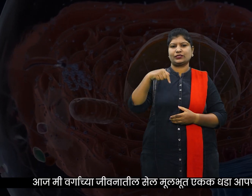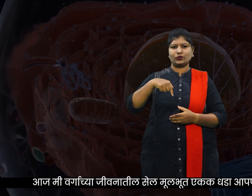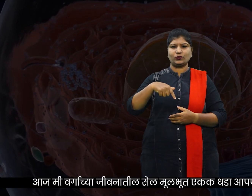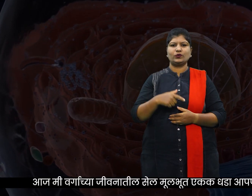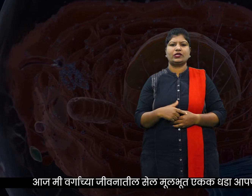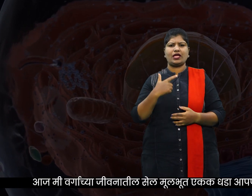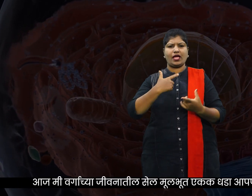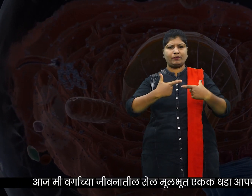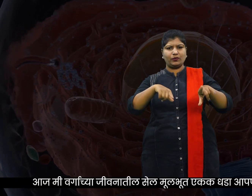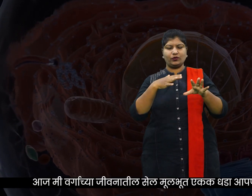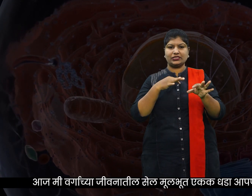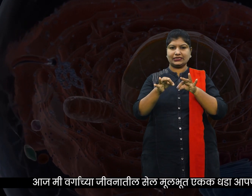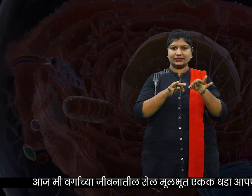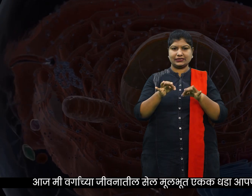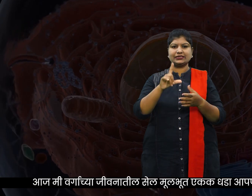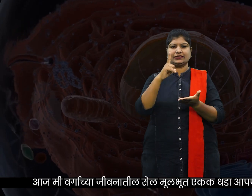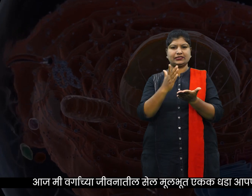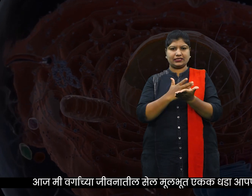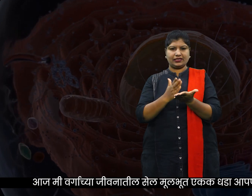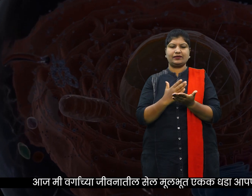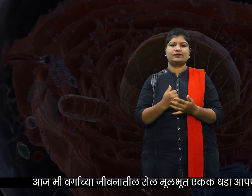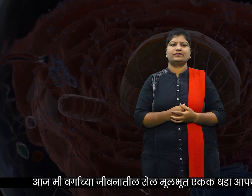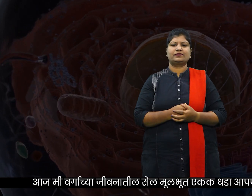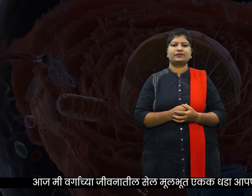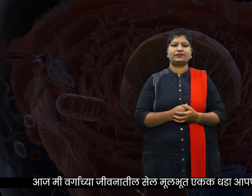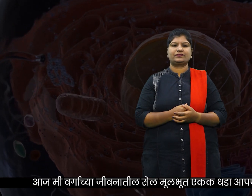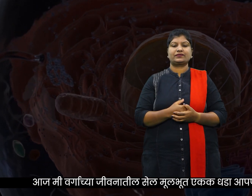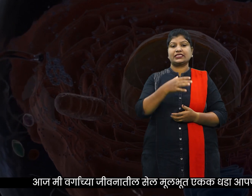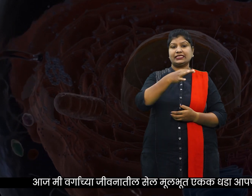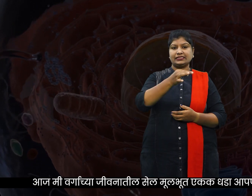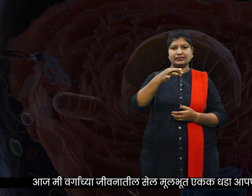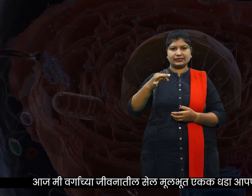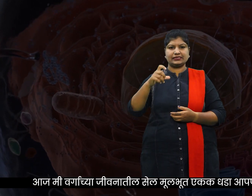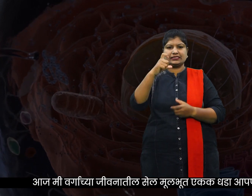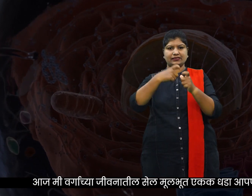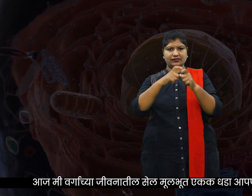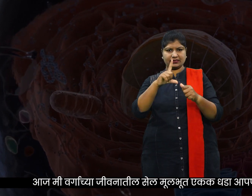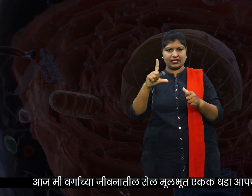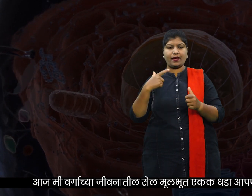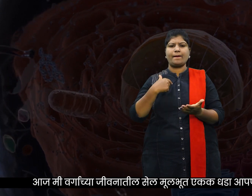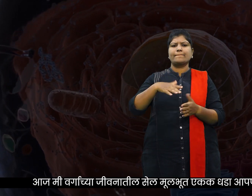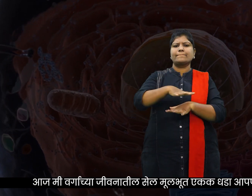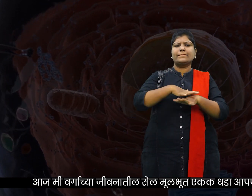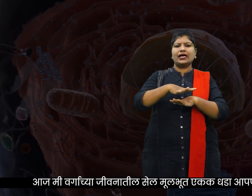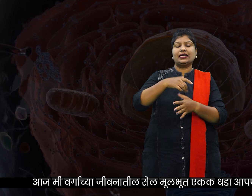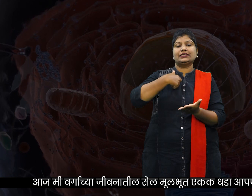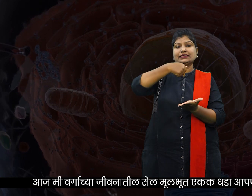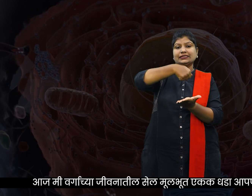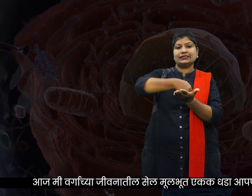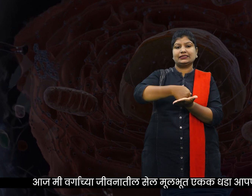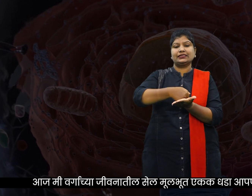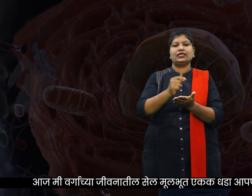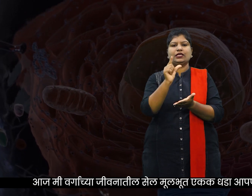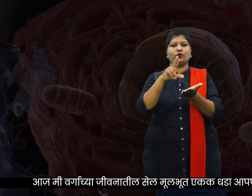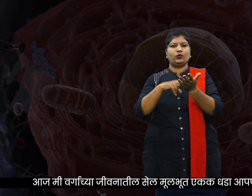आज मी एक धडा समजावून सांगणार आहे. इयत्ता 8वीच्या जीवशास्त्रातील पेशी मूलभूत एकक.